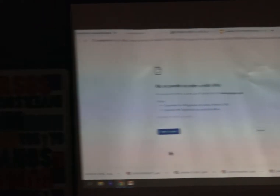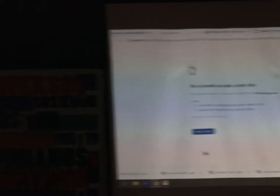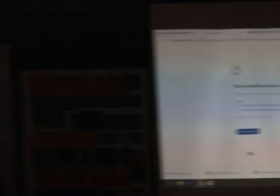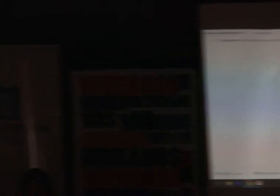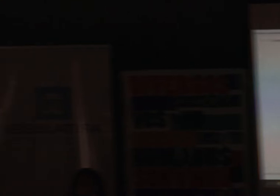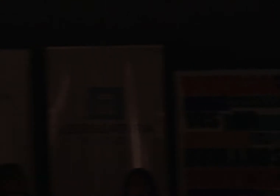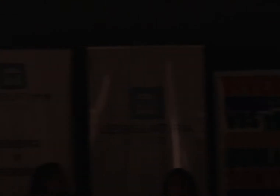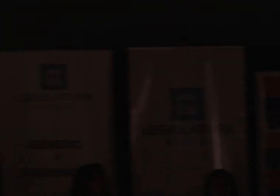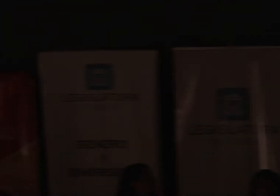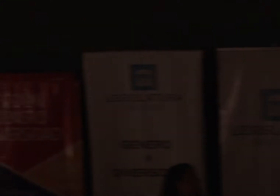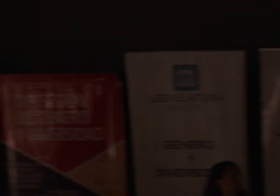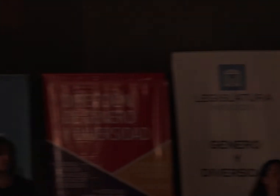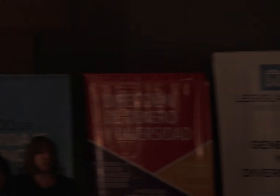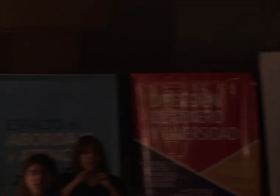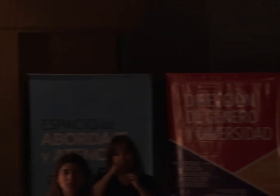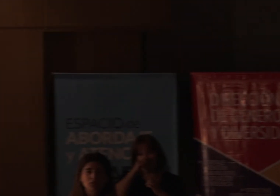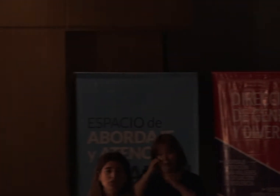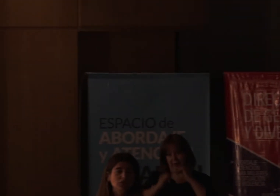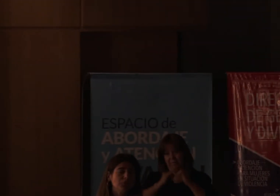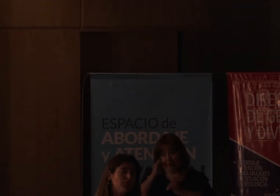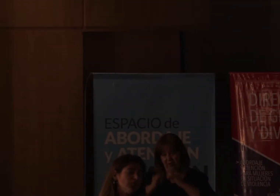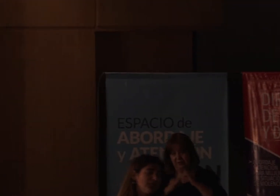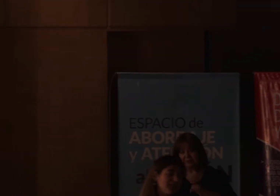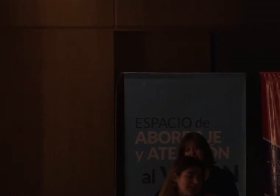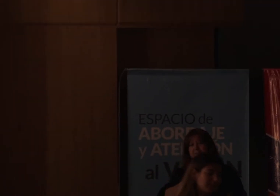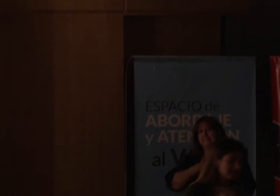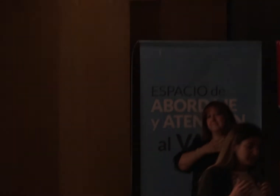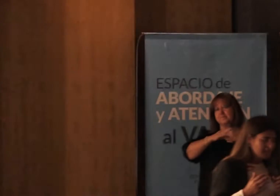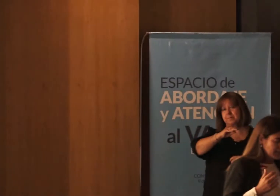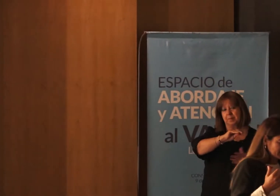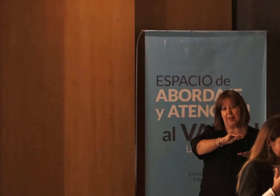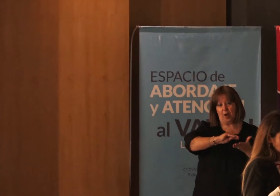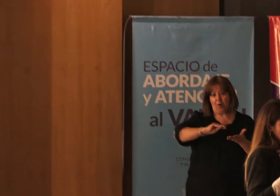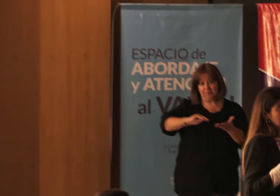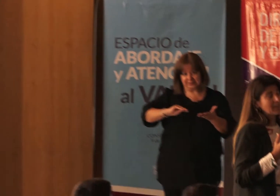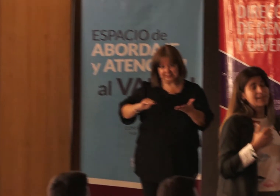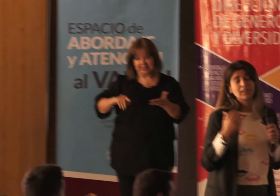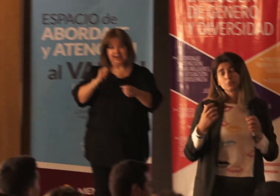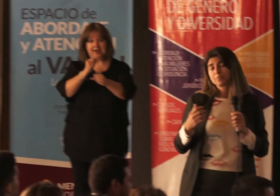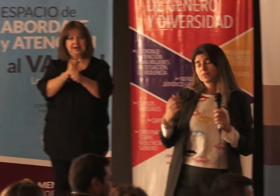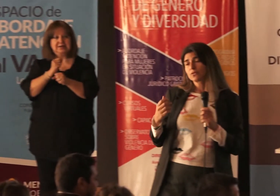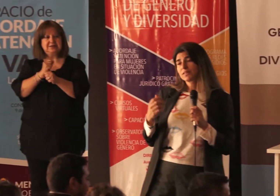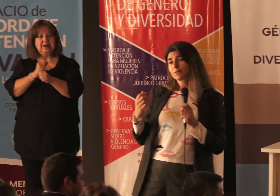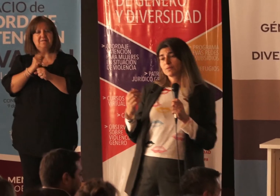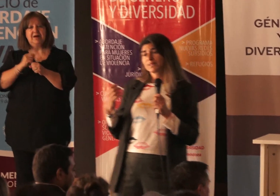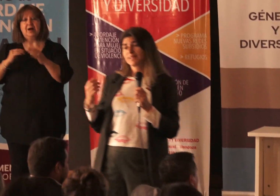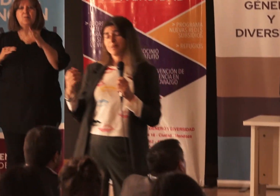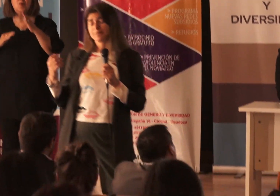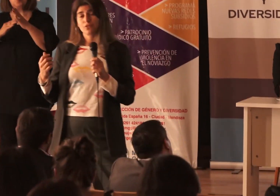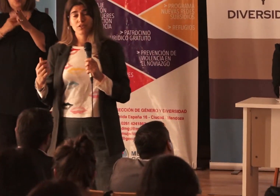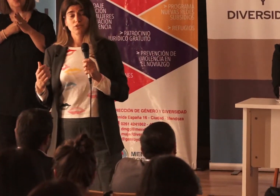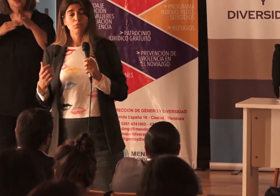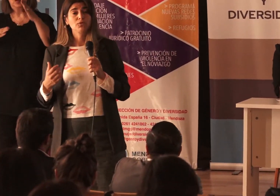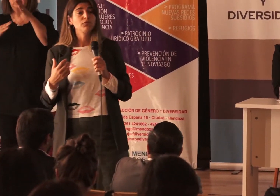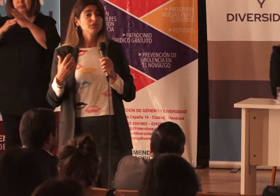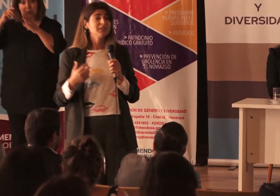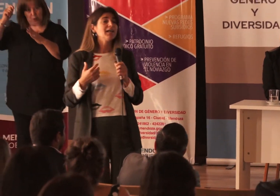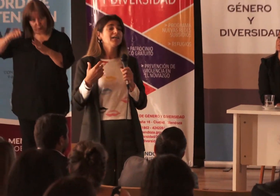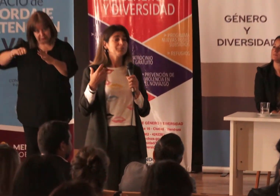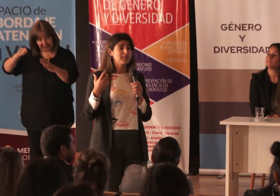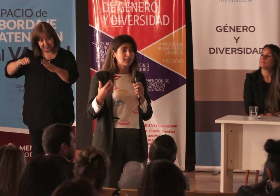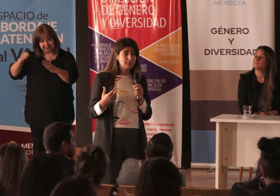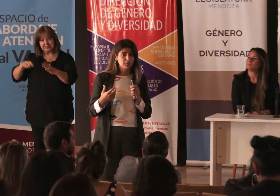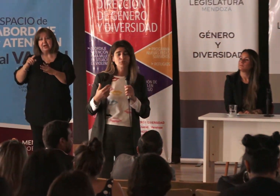el tema de internet. Bueno, les cuento, nosotros somos una oficina que trabaja en la Suprema Corte de Justicia de Mendoza. Somos una